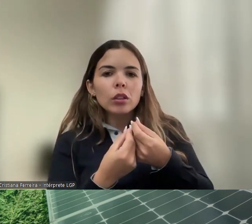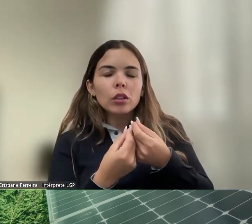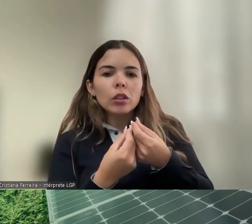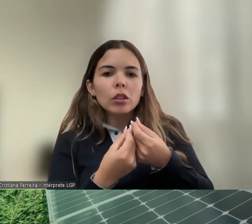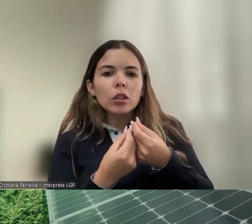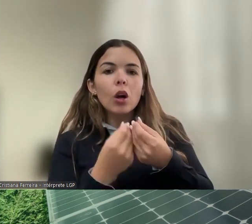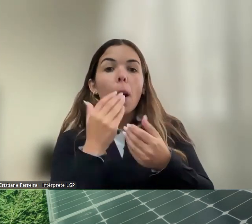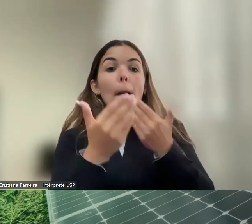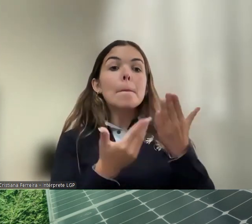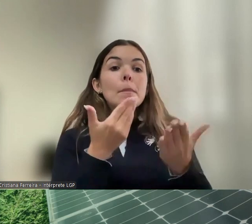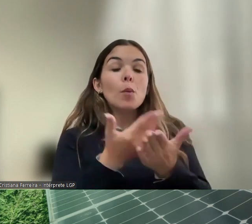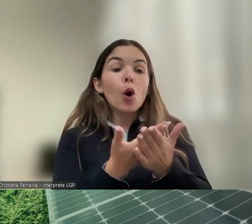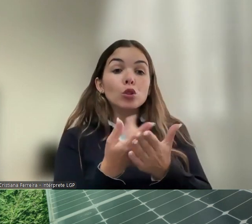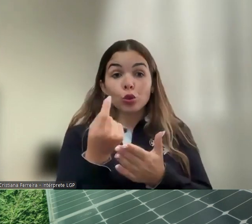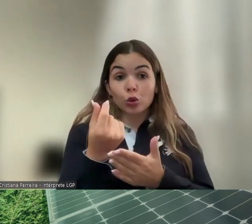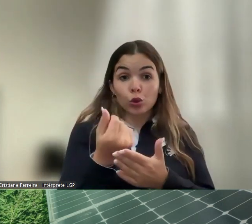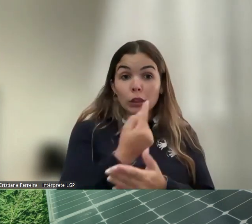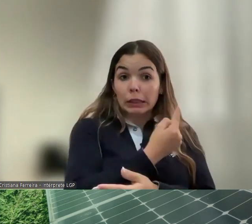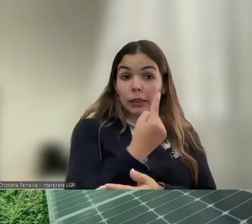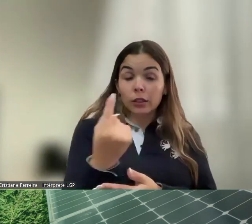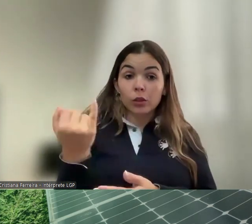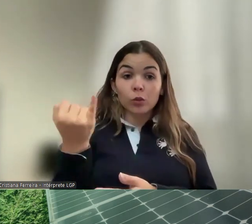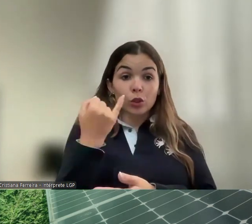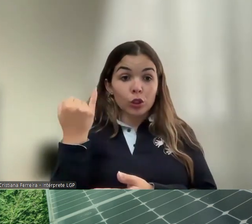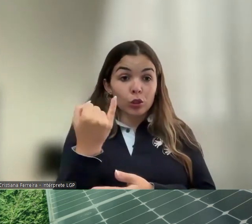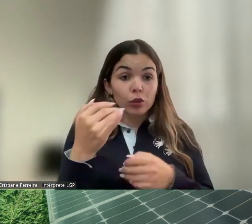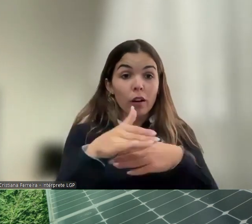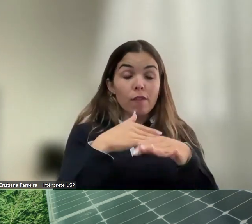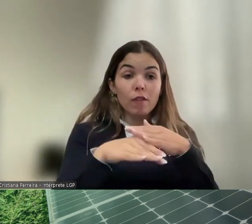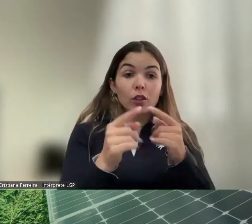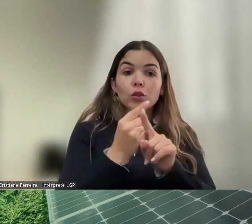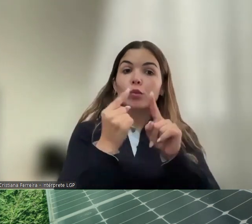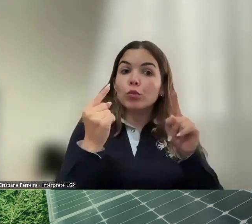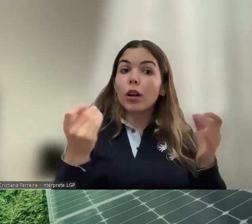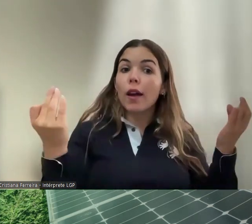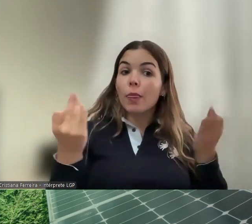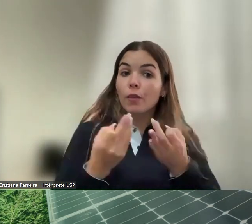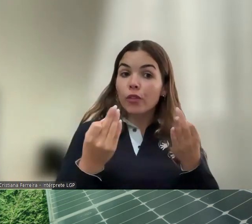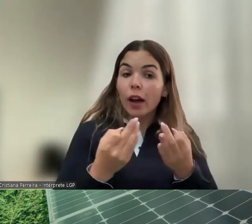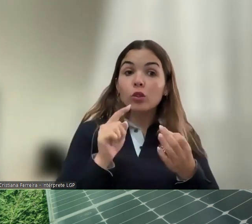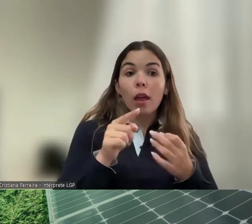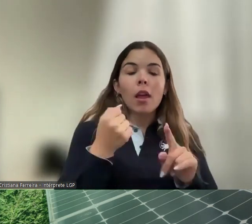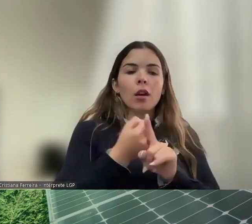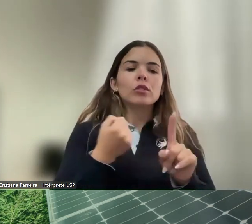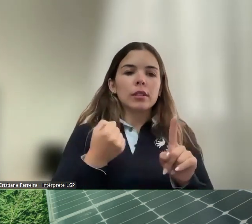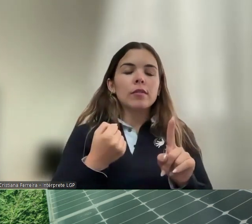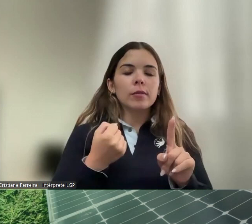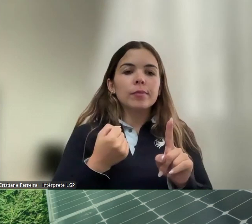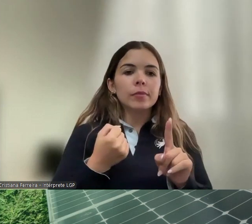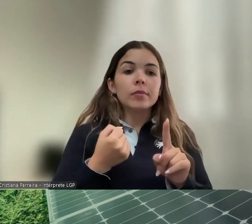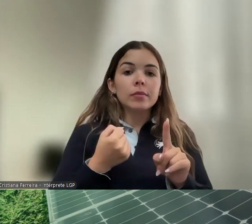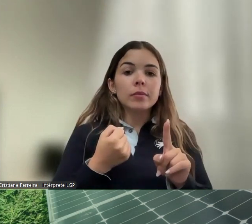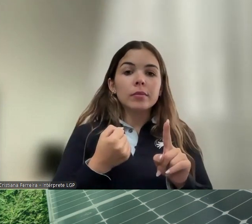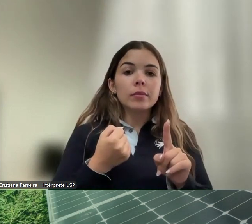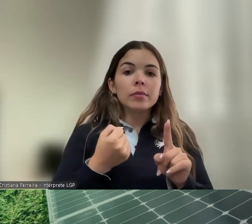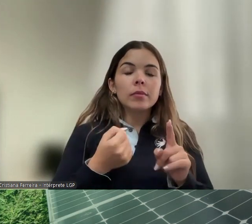a proposta de orçamento que cada uma das instituições faz, porque de facto é um desafio. Em tempos tive um